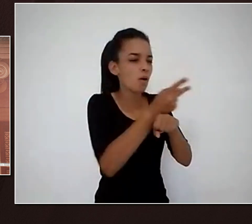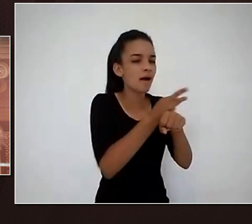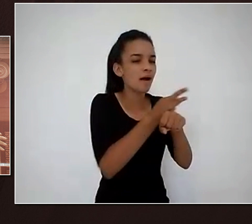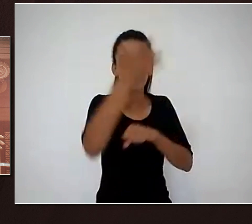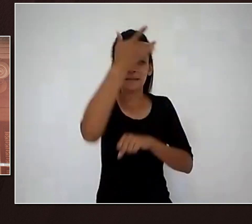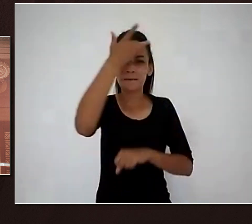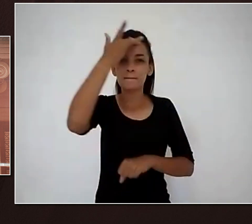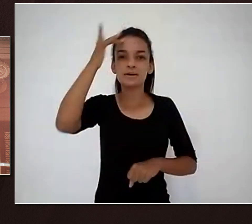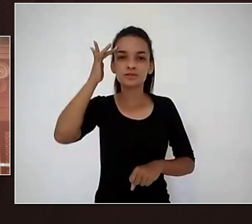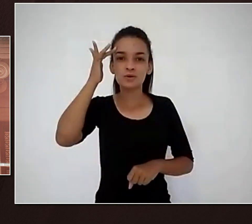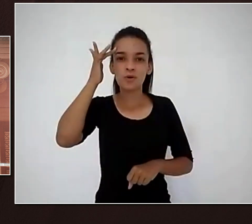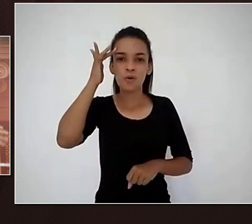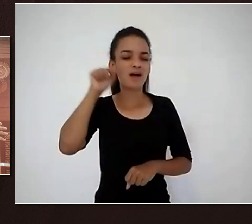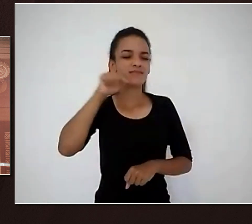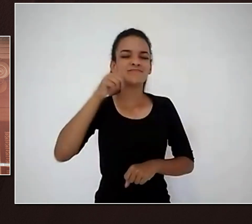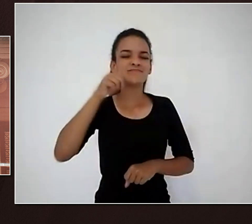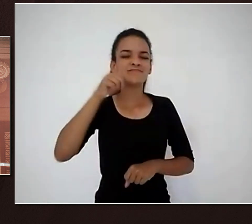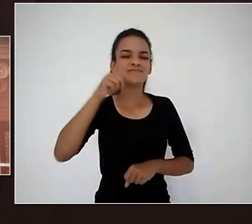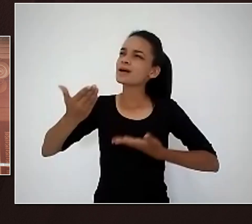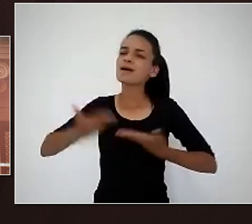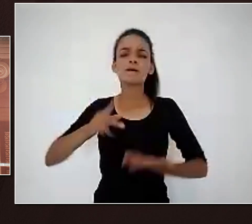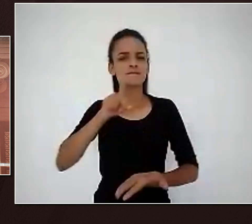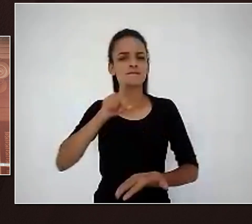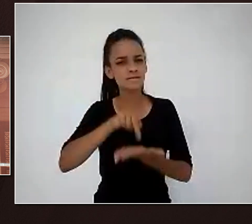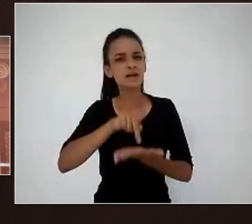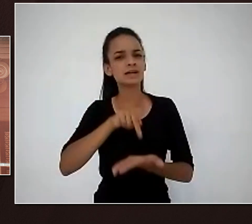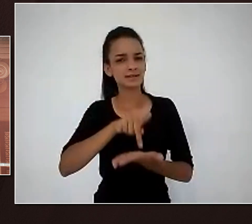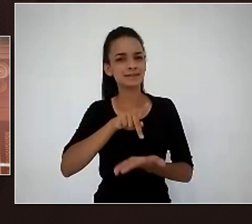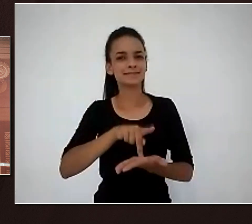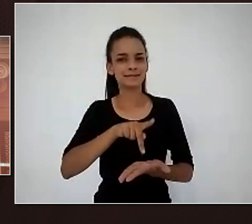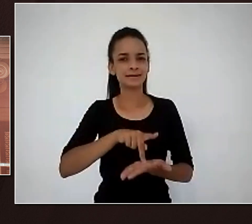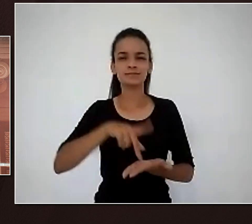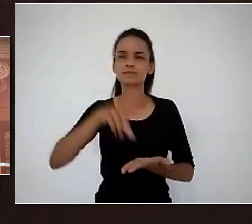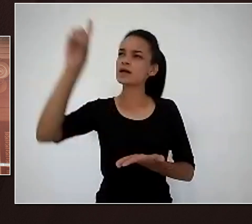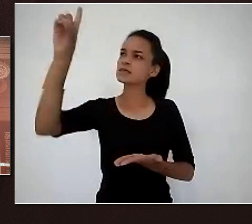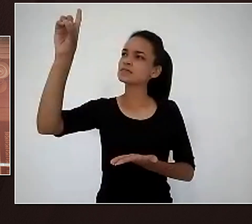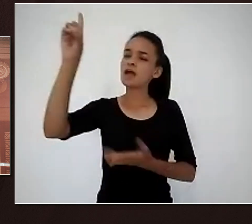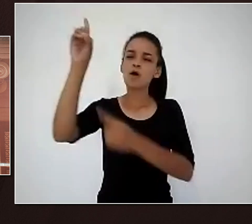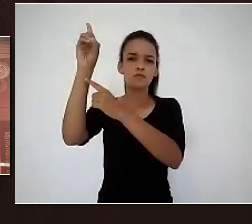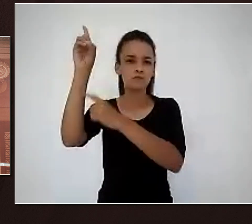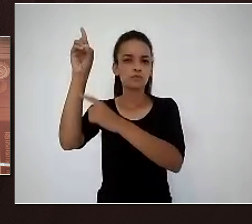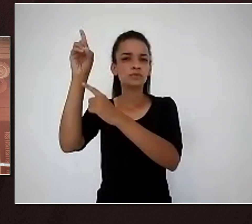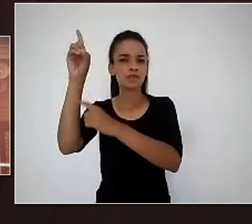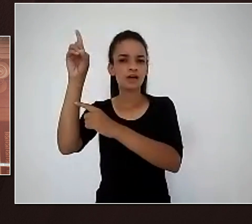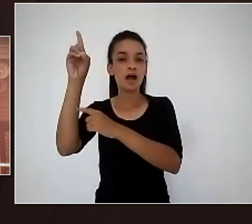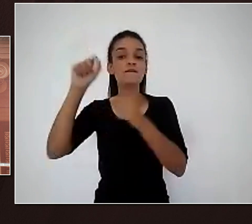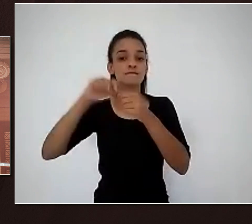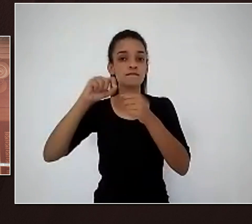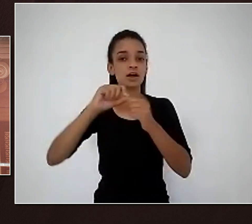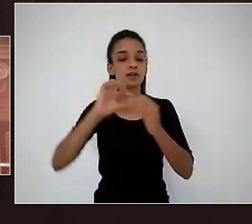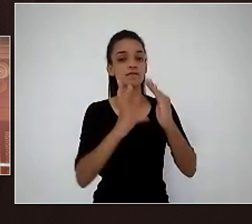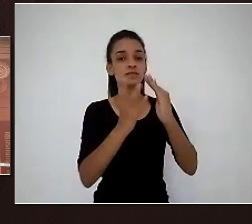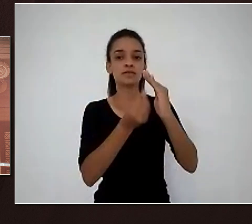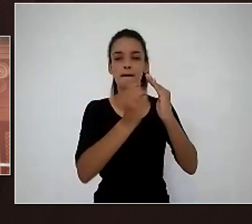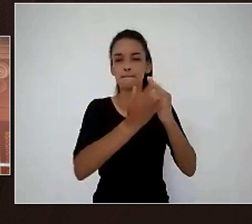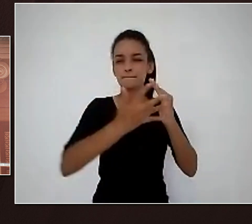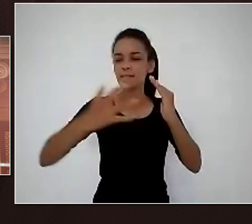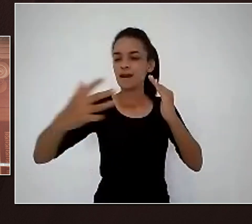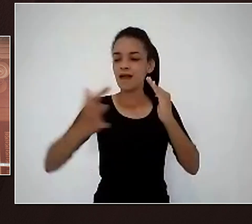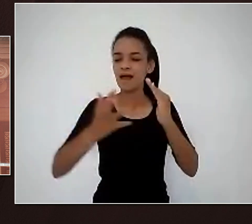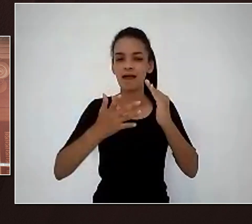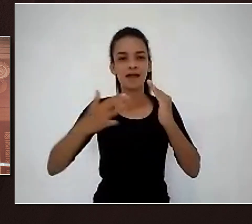esses servos, verdadeiros servos, que fazem a igreja brilhar. Éfeso, o nome